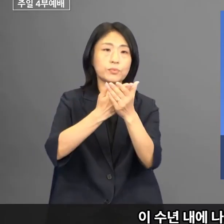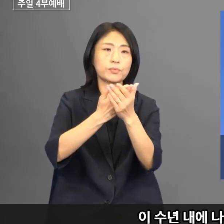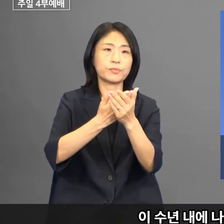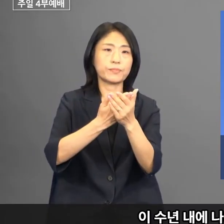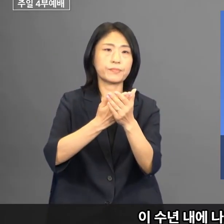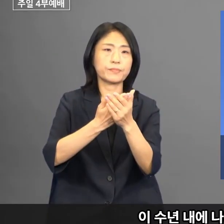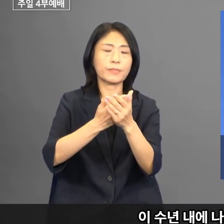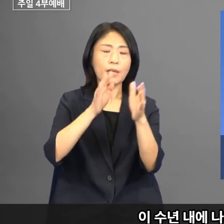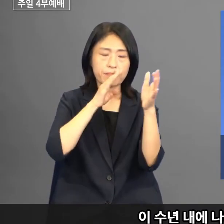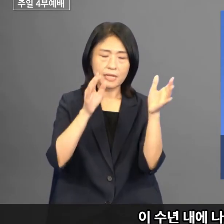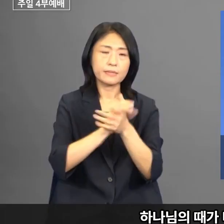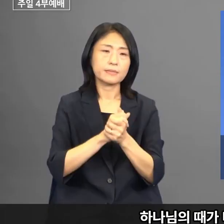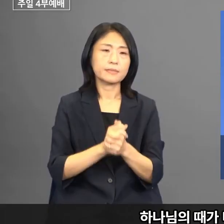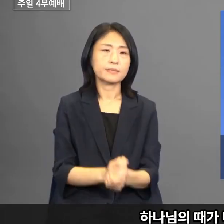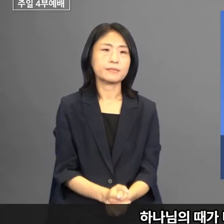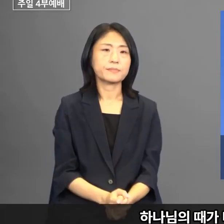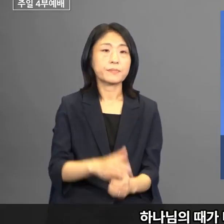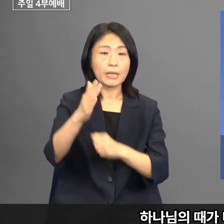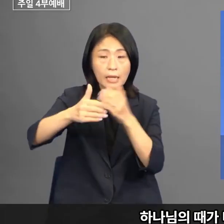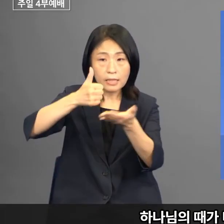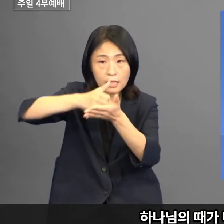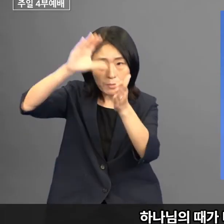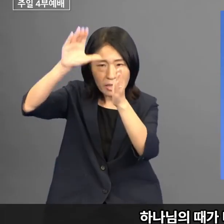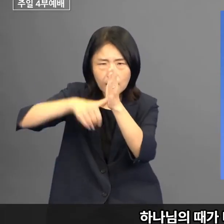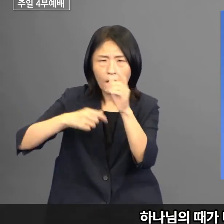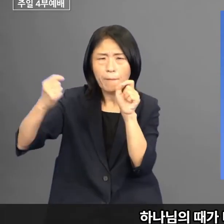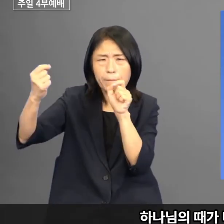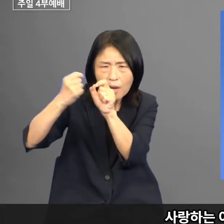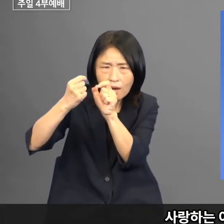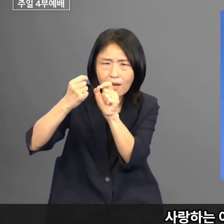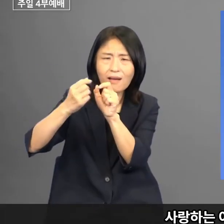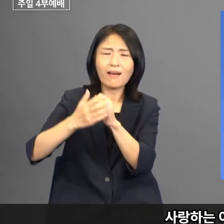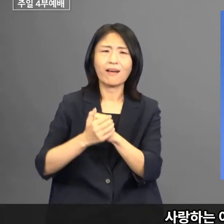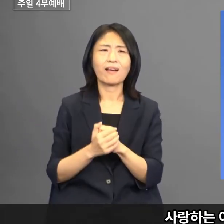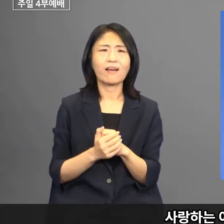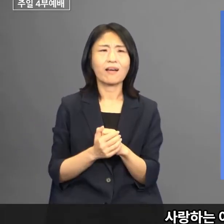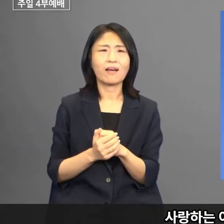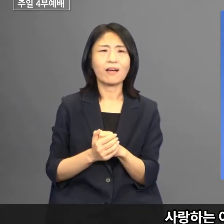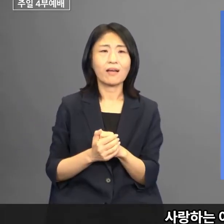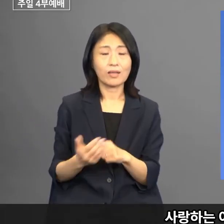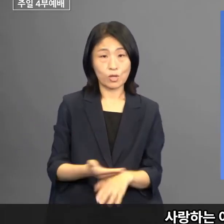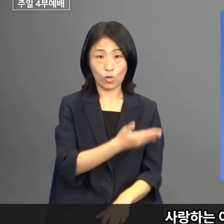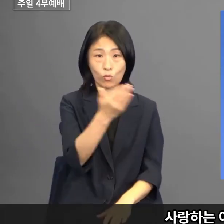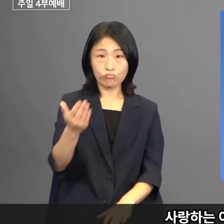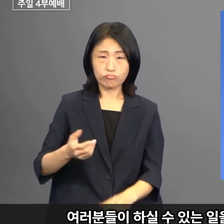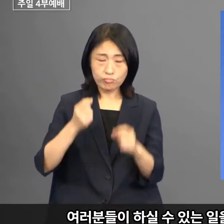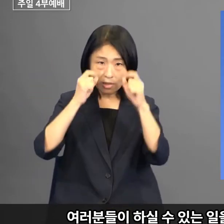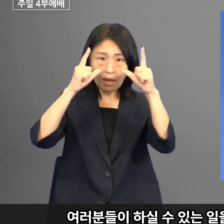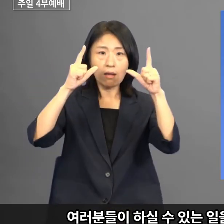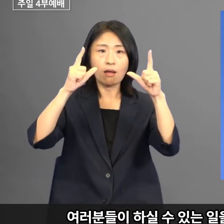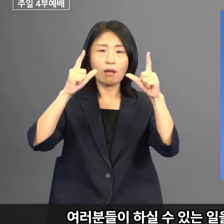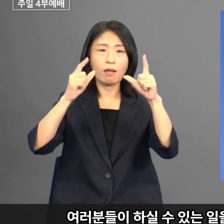나타내시옵소서. 아멘. 하나님의 때가 다가오고 있습니다. 사랑하는 여러분, 깨어서 여러분들이 하실 수 있는